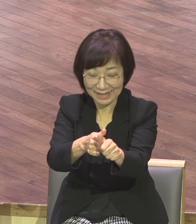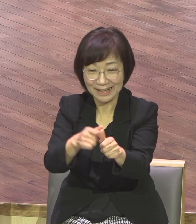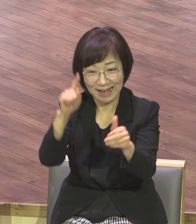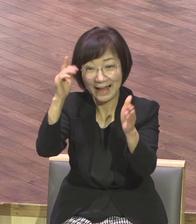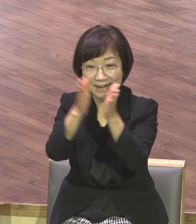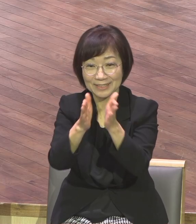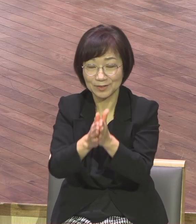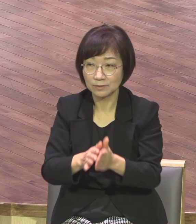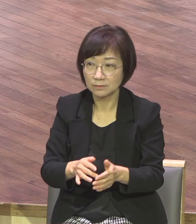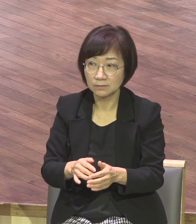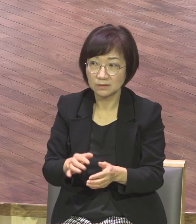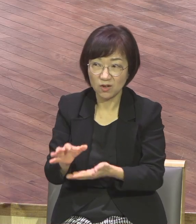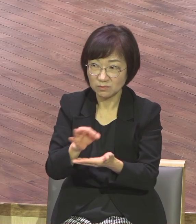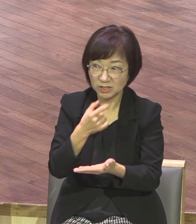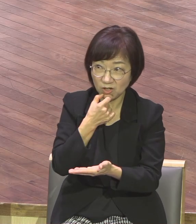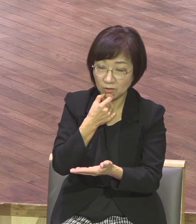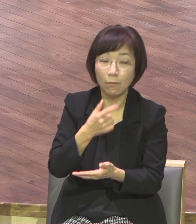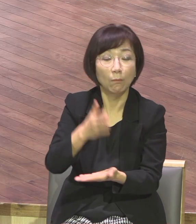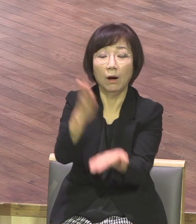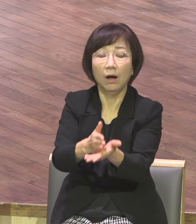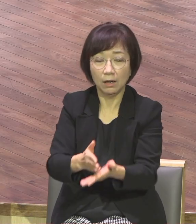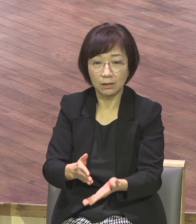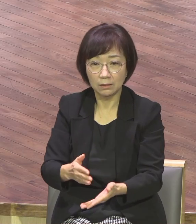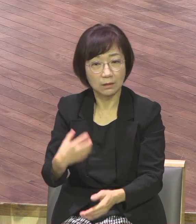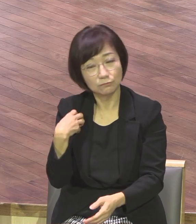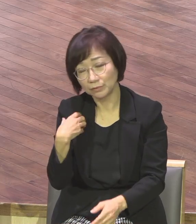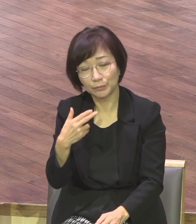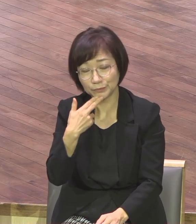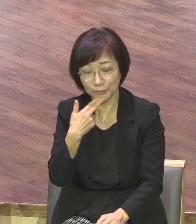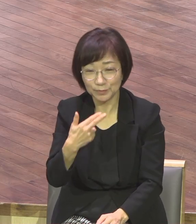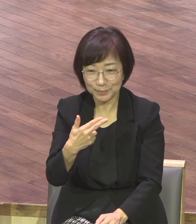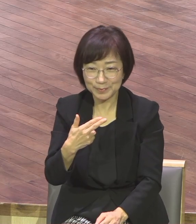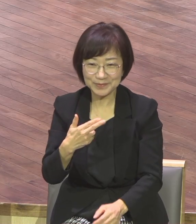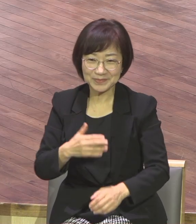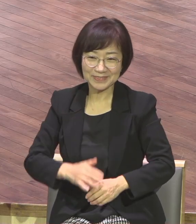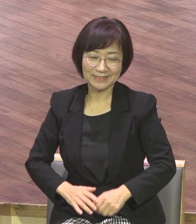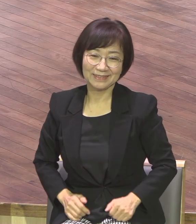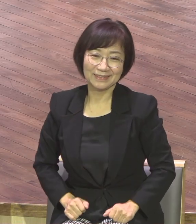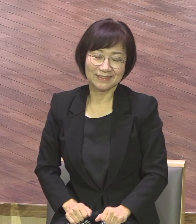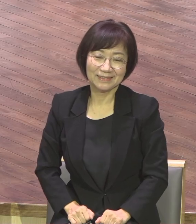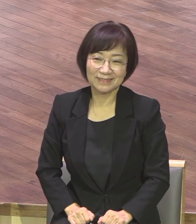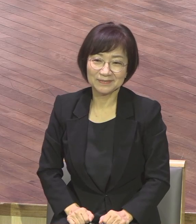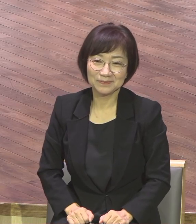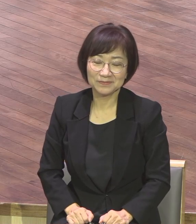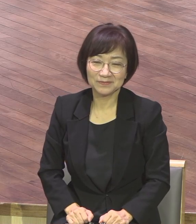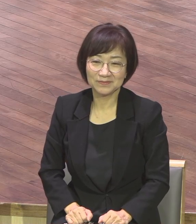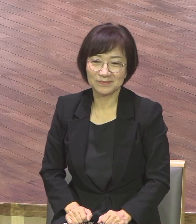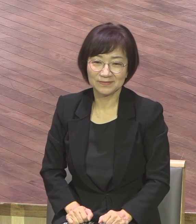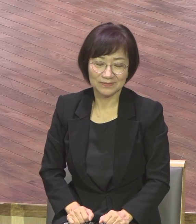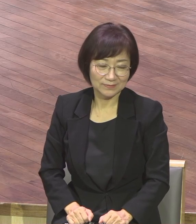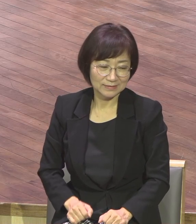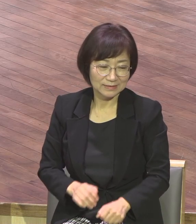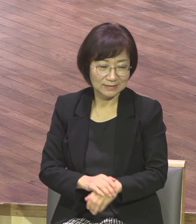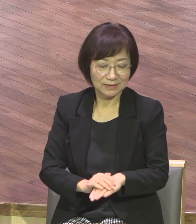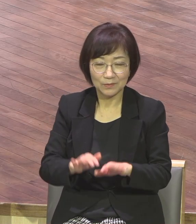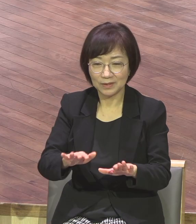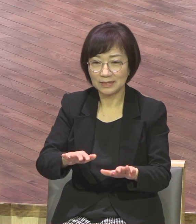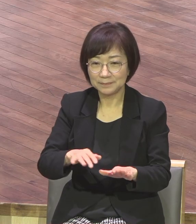하기 싫으면 전혀 안 해도 전혀 부담이 거기다 부담 주는 게 하나도 없어요. 왜 우리가 이런 운동 해야